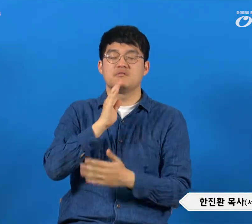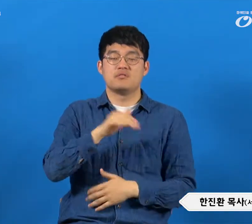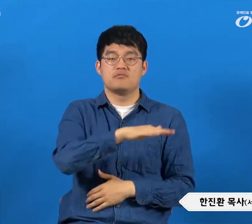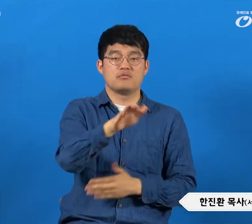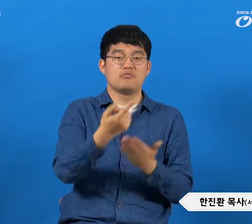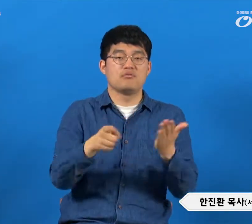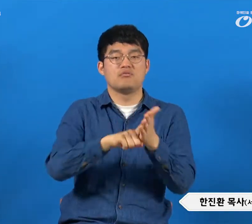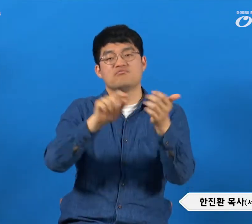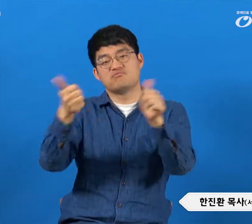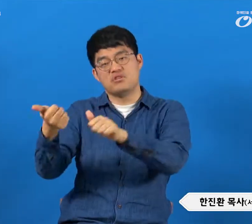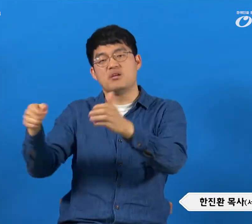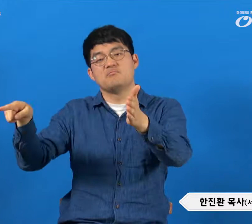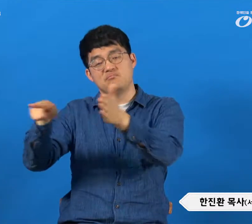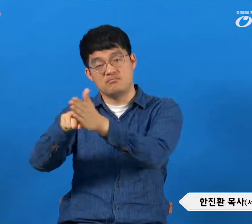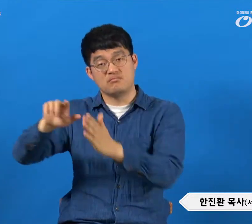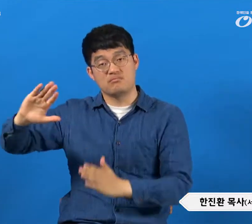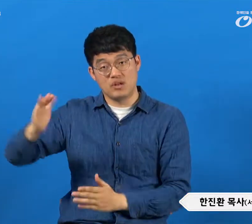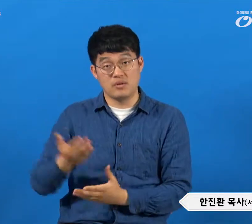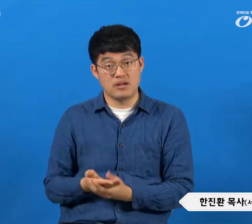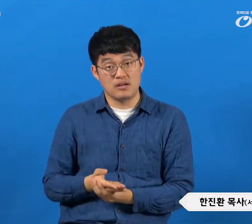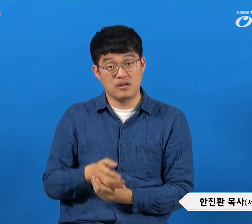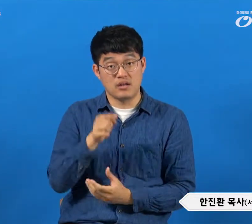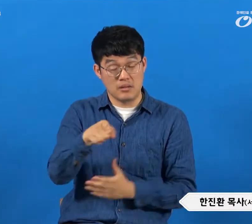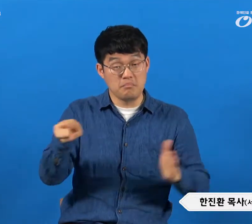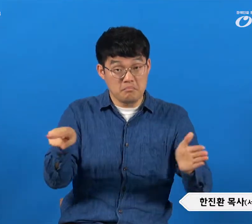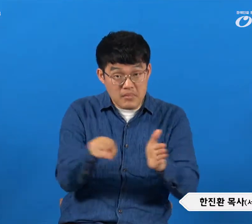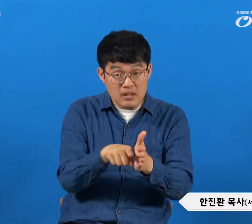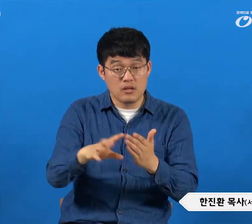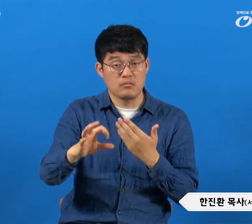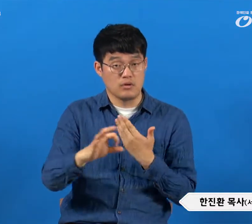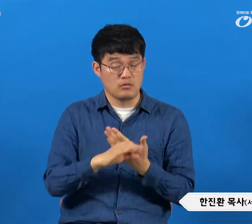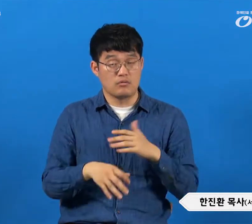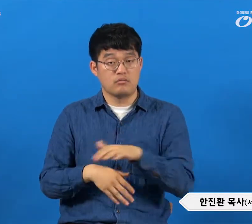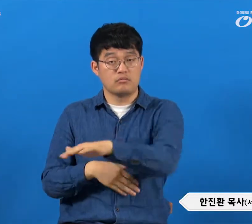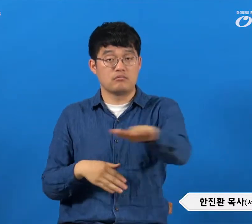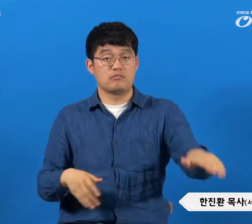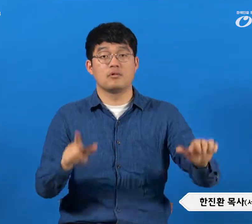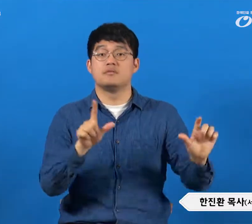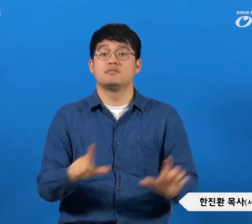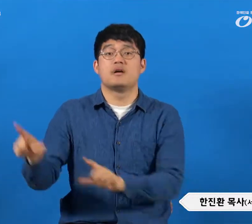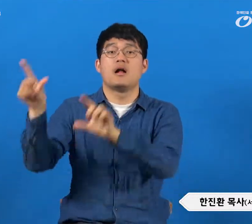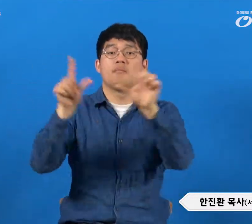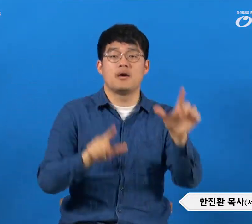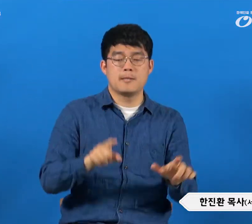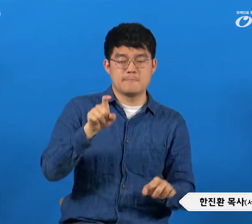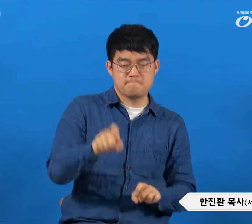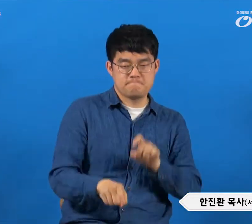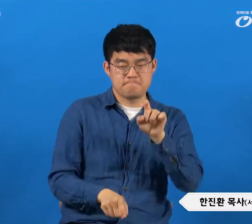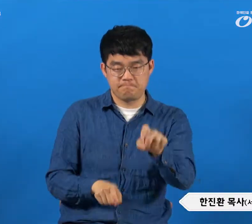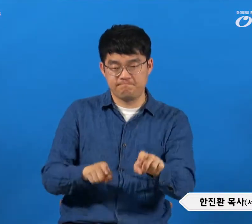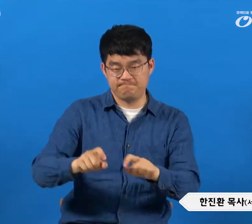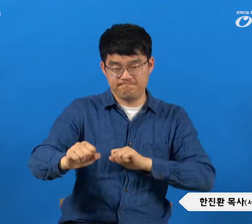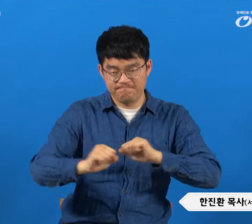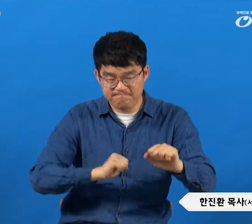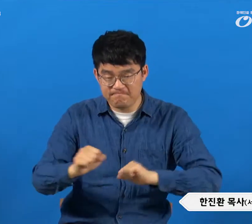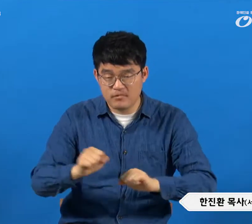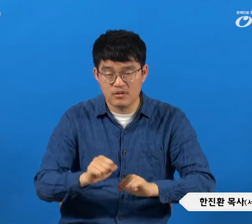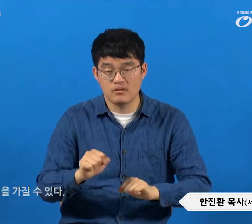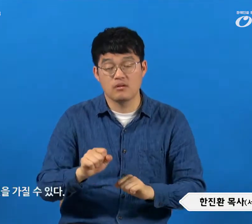없습니다. 자, 그 사실을 믿는다면 이제 우리의 삶에 적용을 어떻게 할 수가